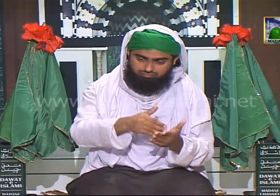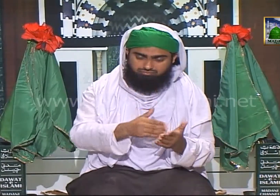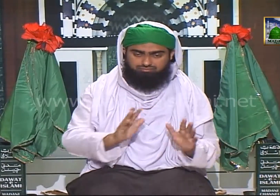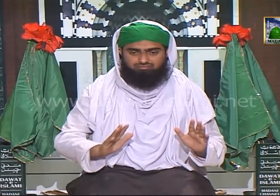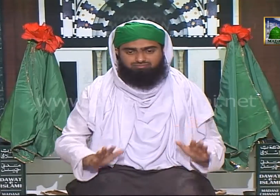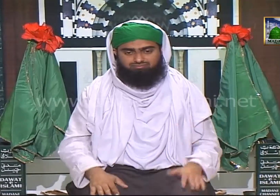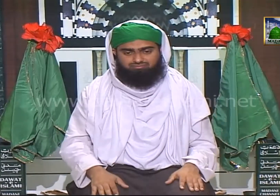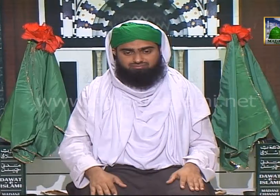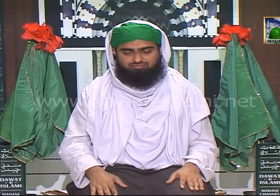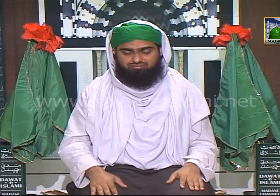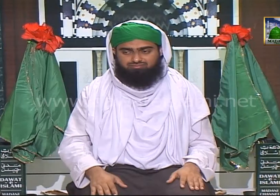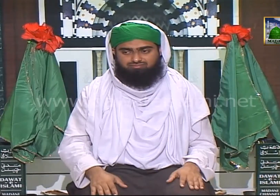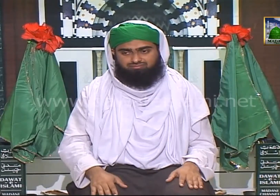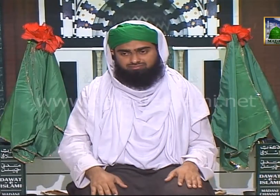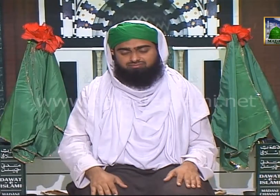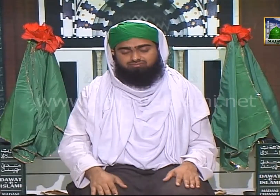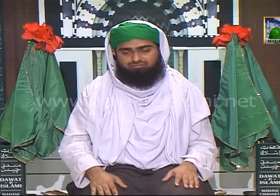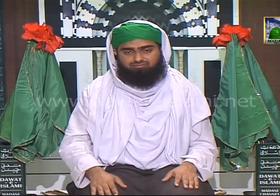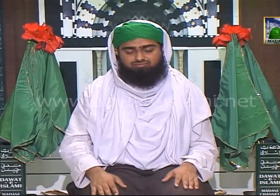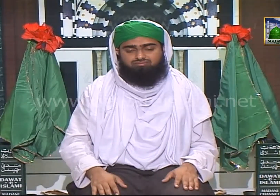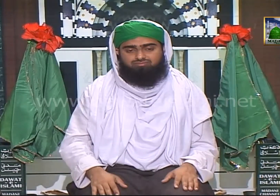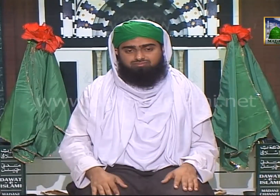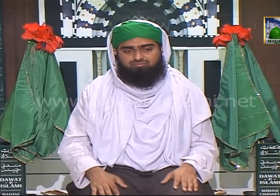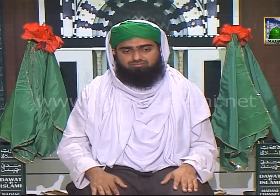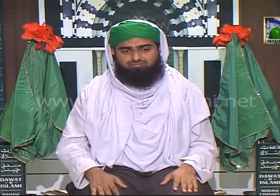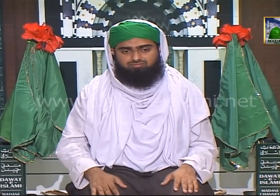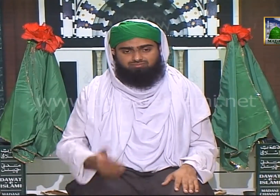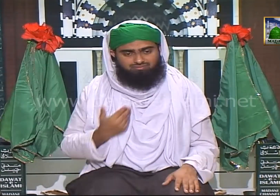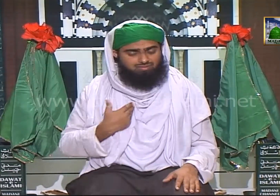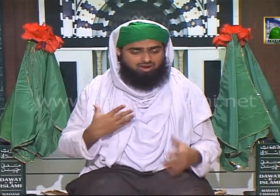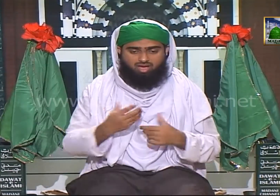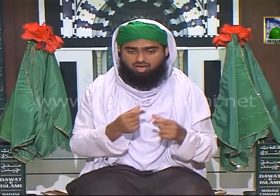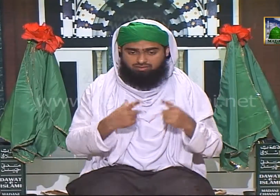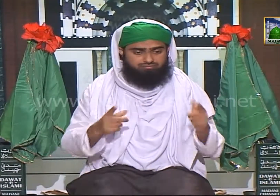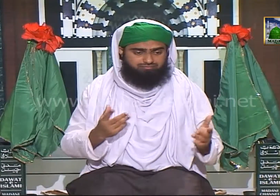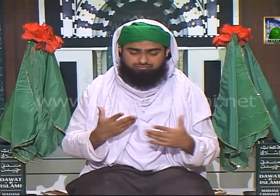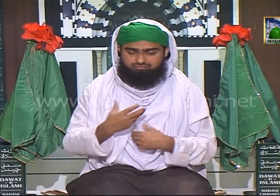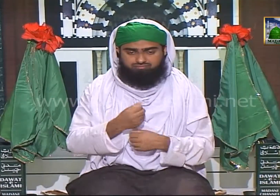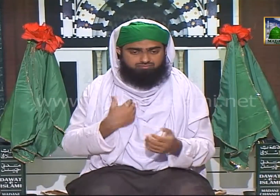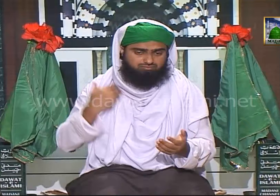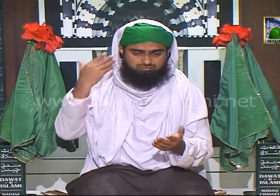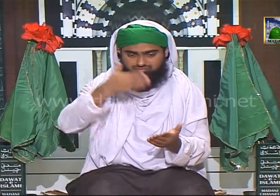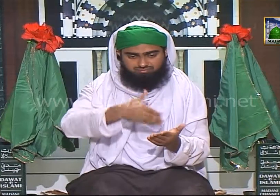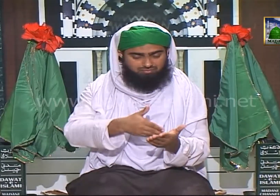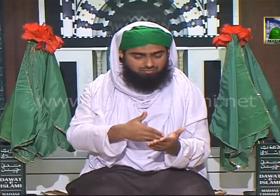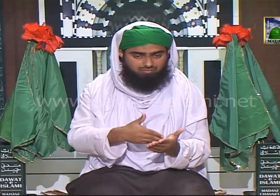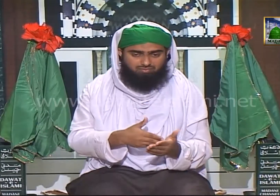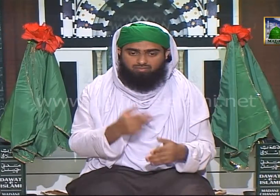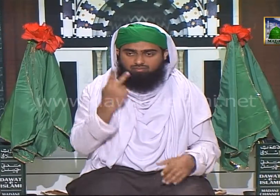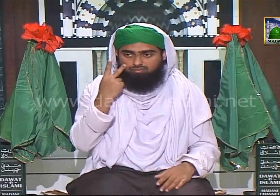खुद आएंगे, अल्लाह करे तो जज्बा। फिर जब मैं महफिल में पहुंचा, चला गया महफिल में, तो अगर मुझे किसी ने